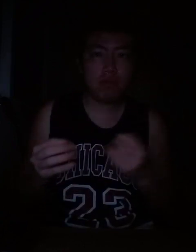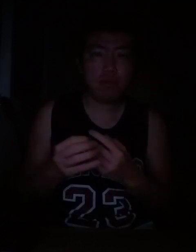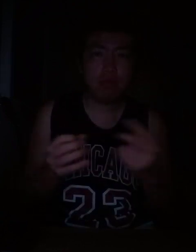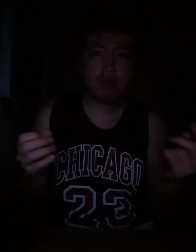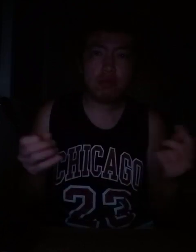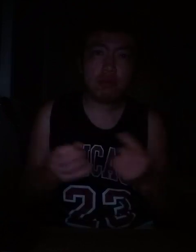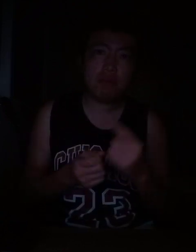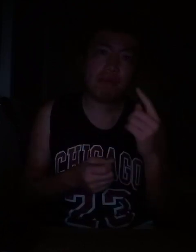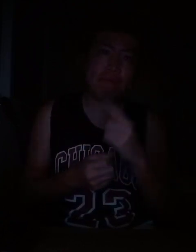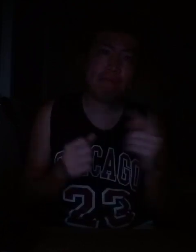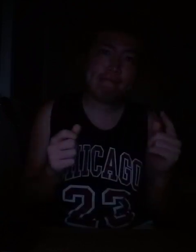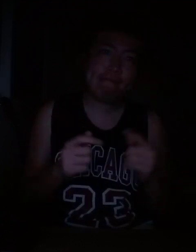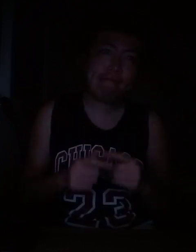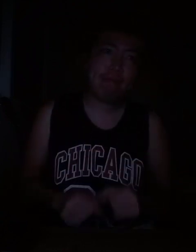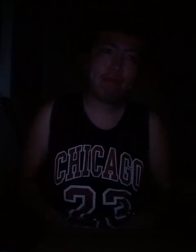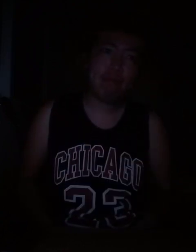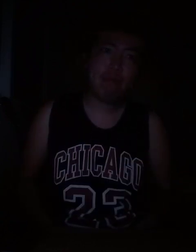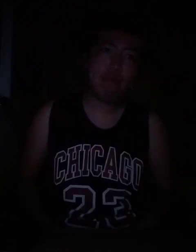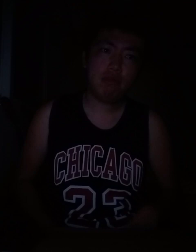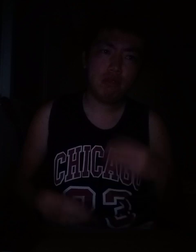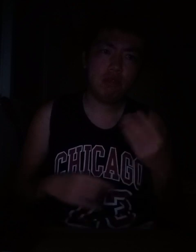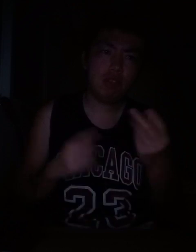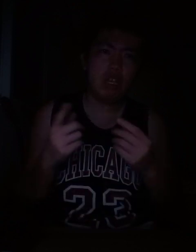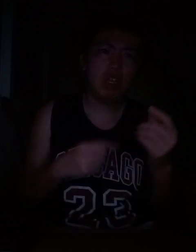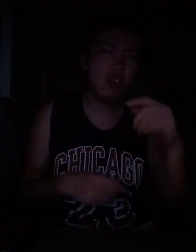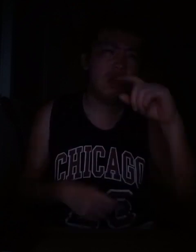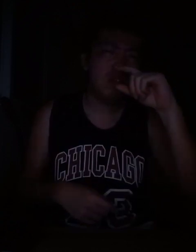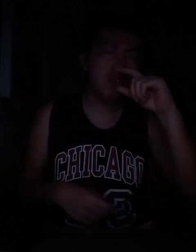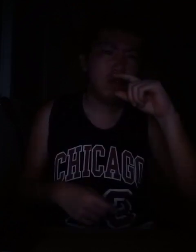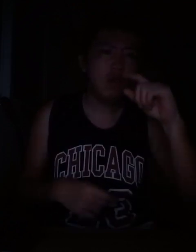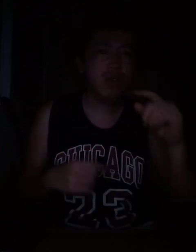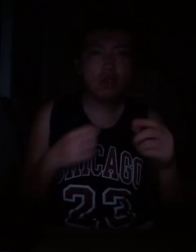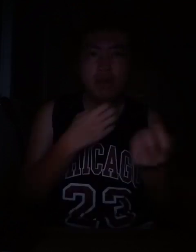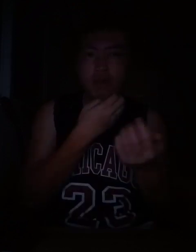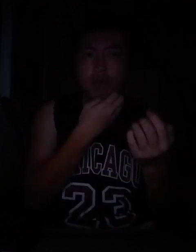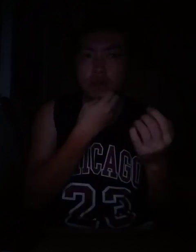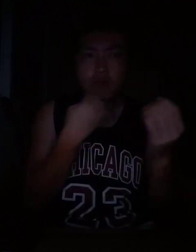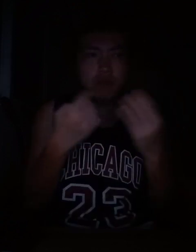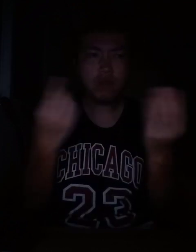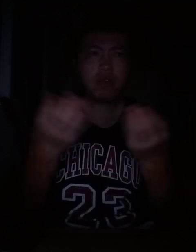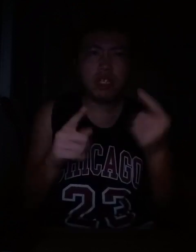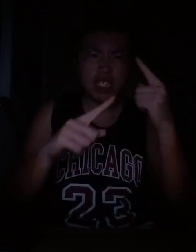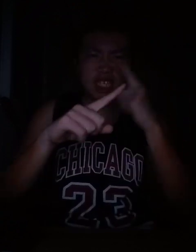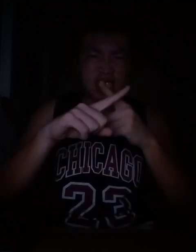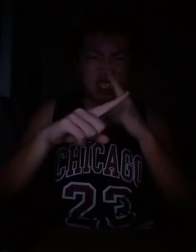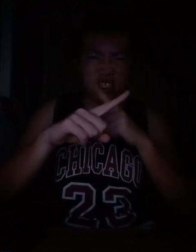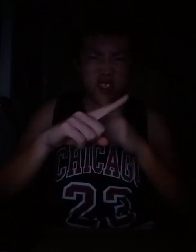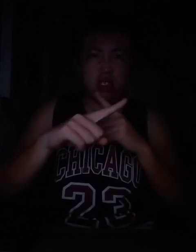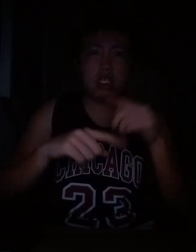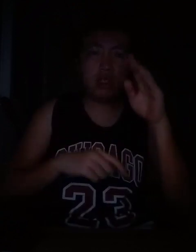음주운전도 기본적으로. 운전자는 경찰에 술에 취해 사고를 낸 것조차 기억나지 않는다고